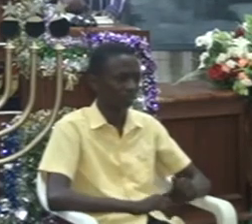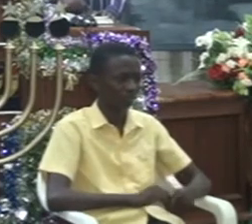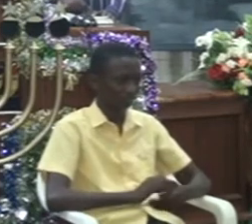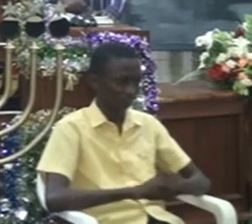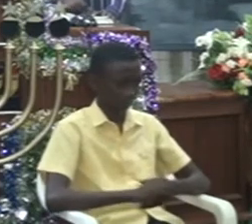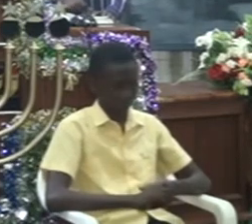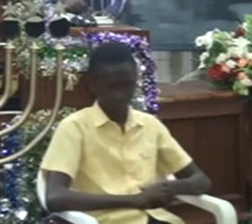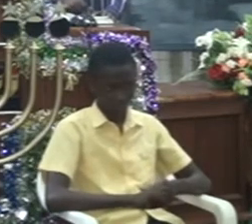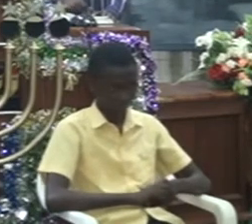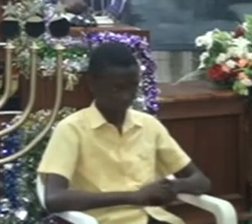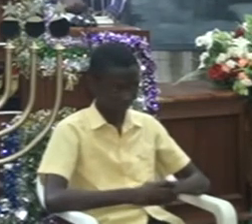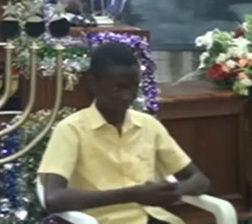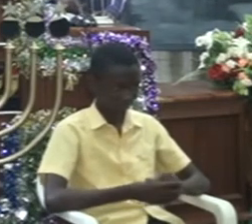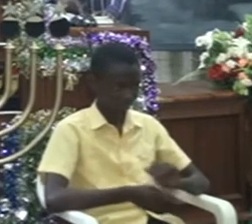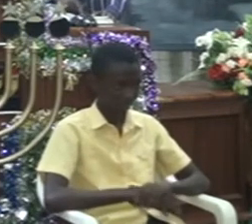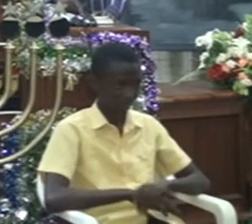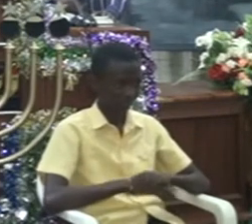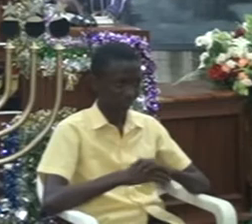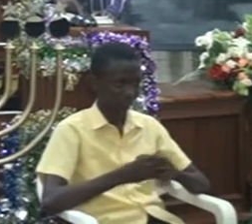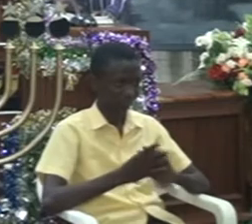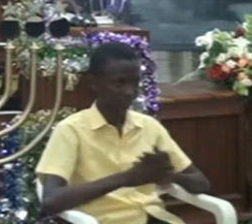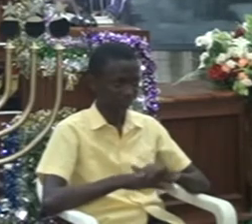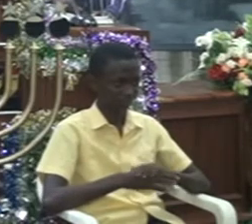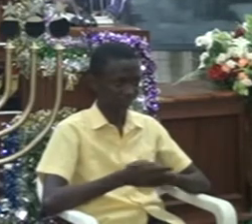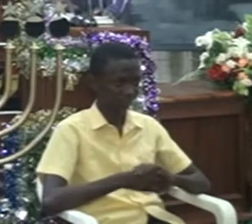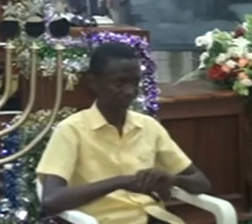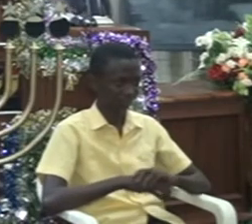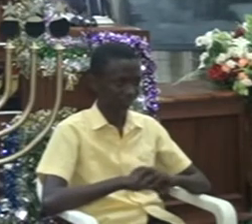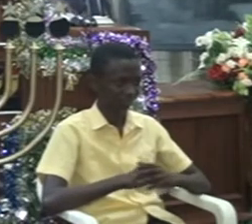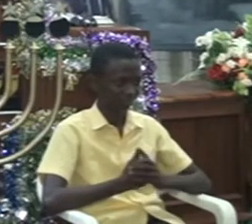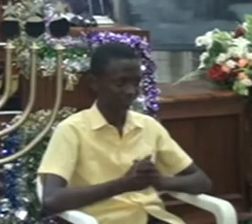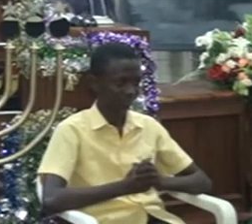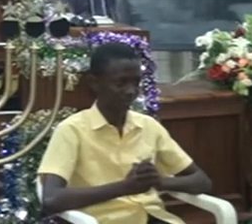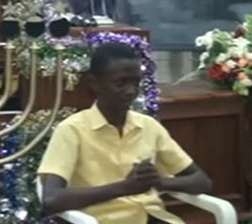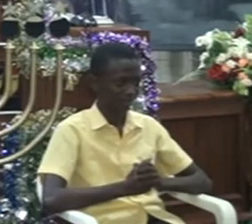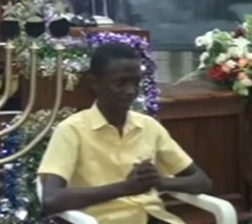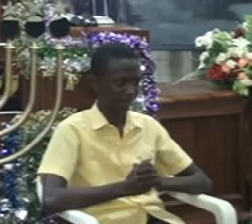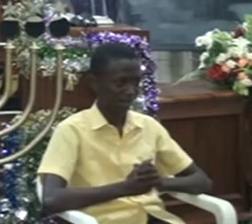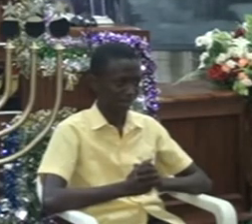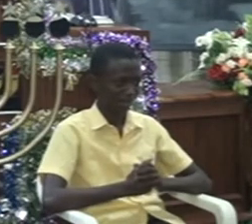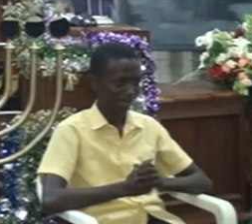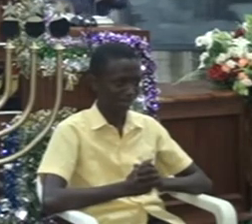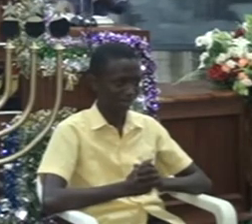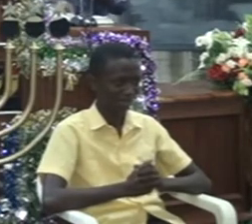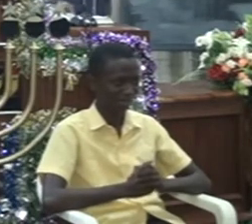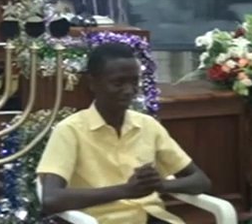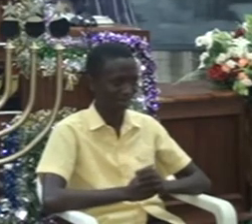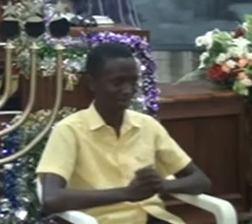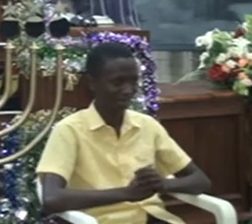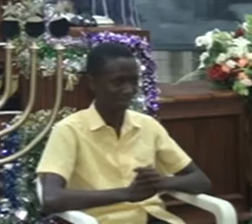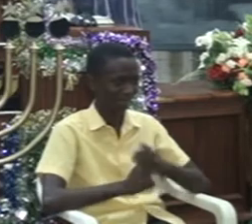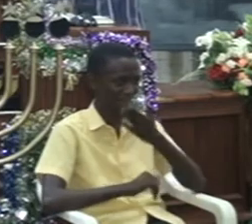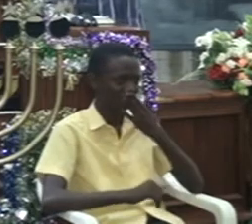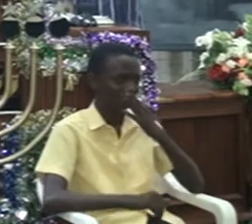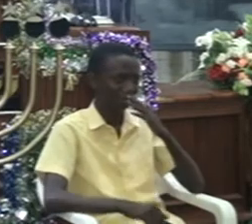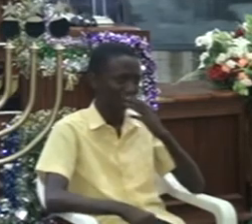juu yenu wakisema sikilizeni sauti ya baragumu. Walinzi ni wengi lakini baragumu ni moja.